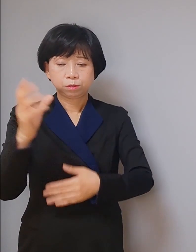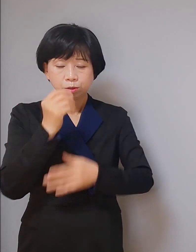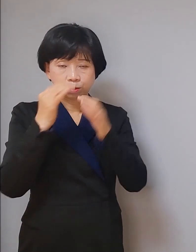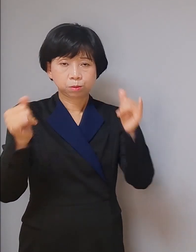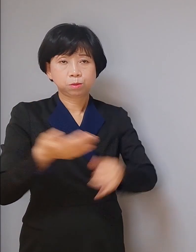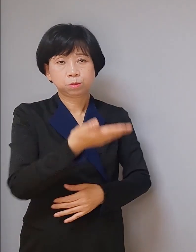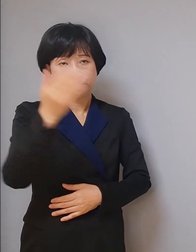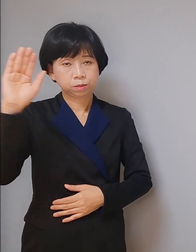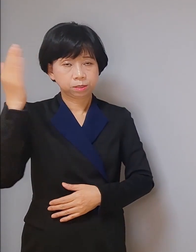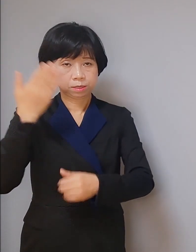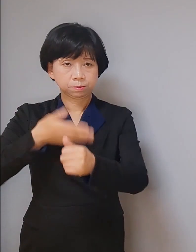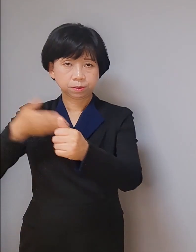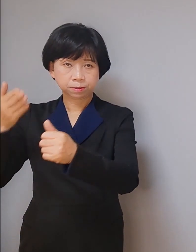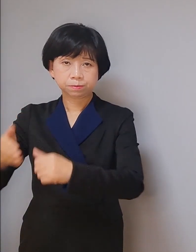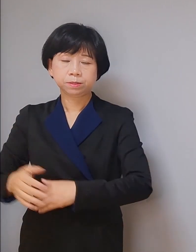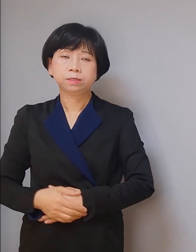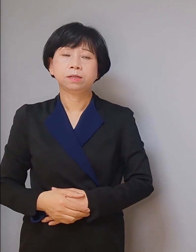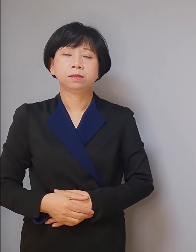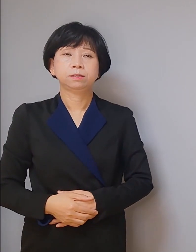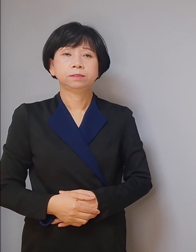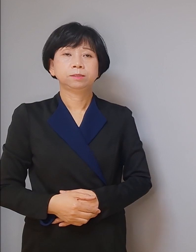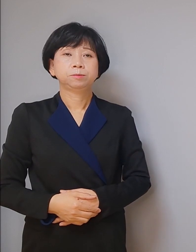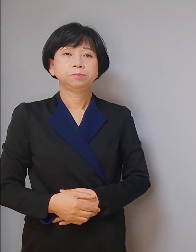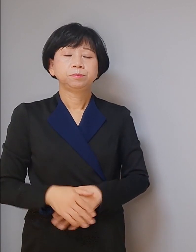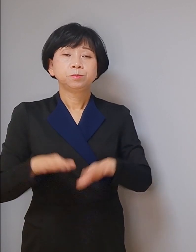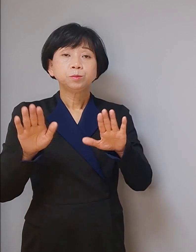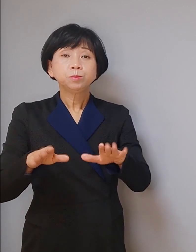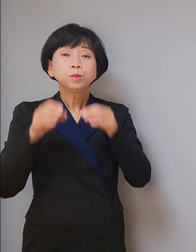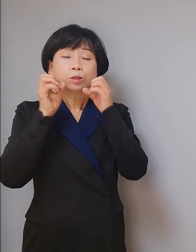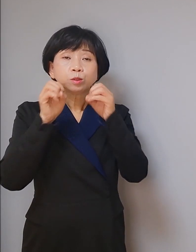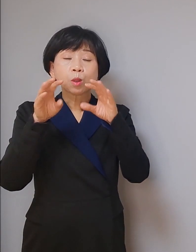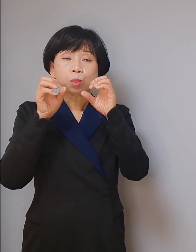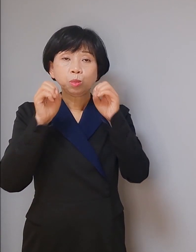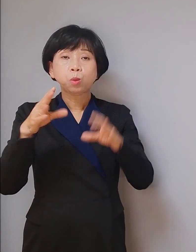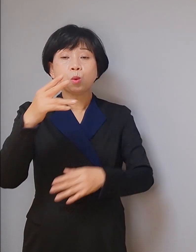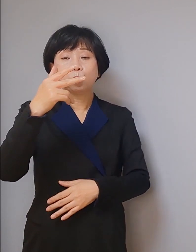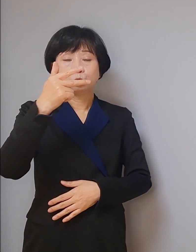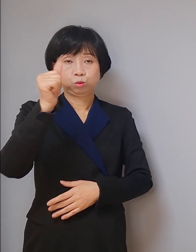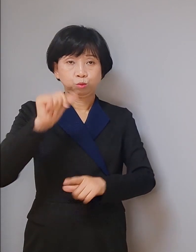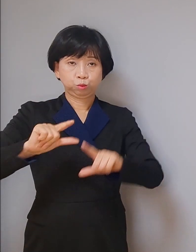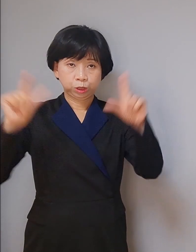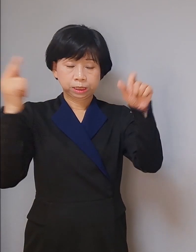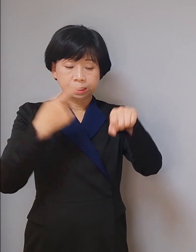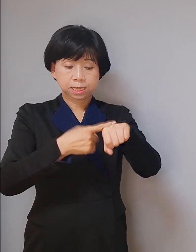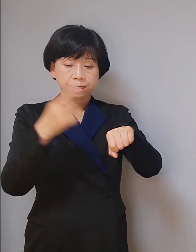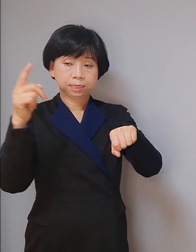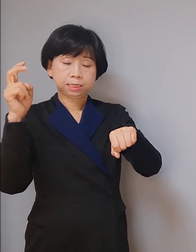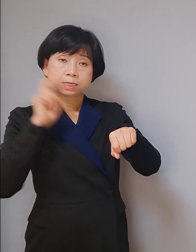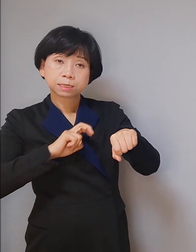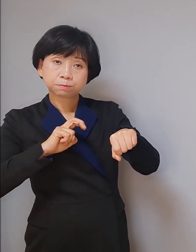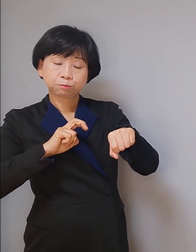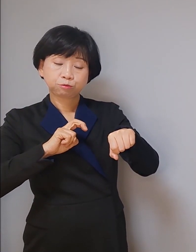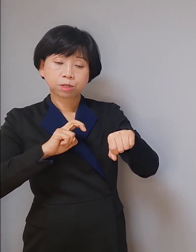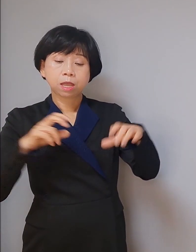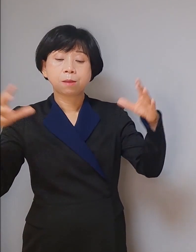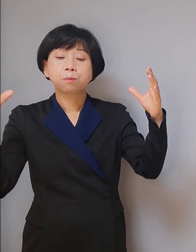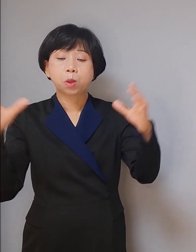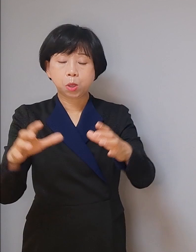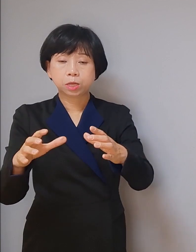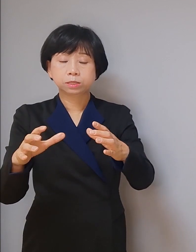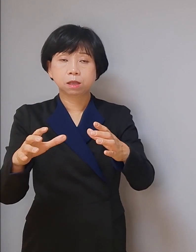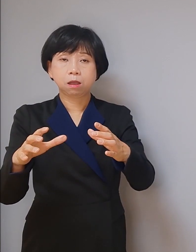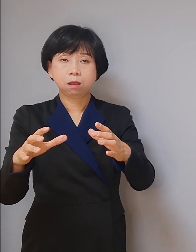되시길 바랍니다. 오늘은 전도 주일입니다. 오후 1시 20분에 우리 은혜우리에서 여기서